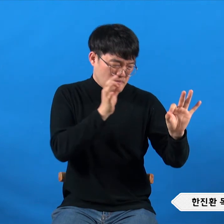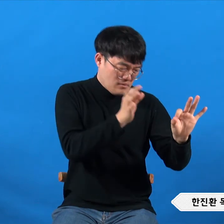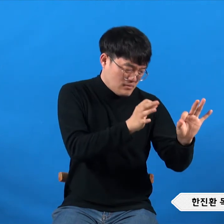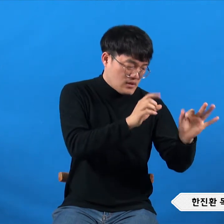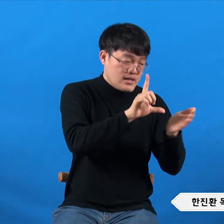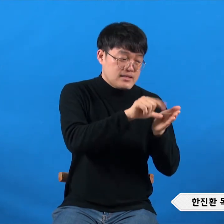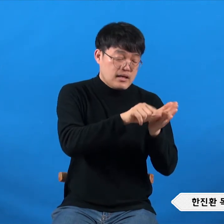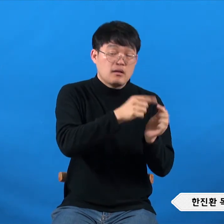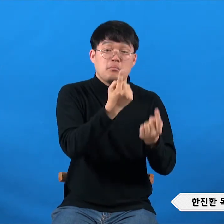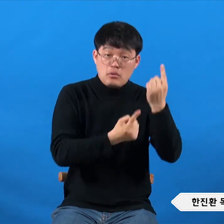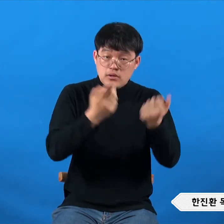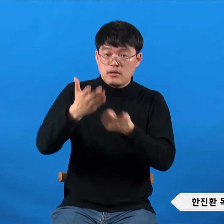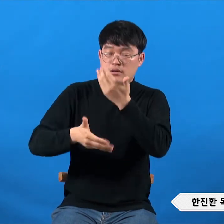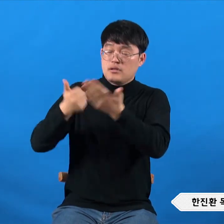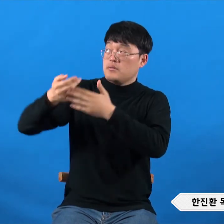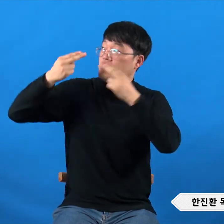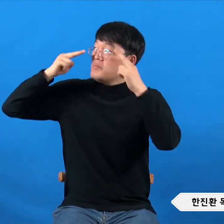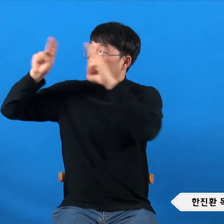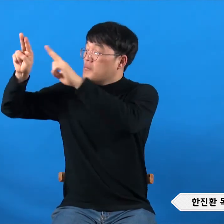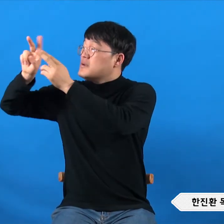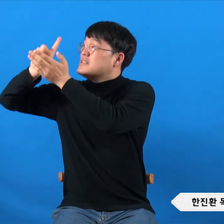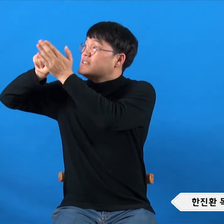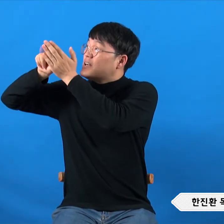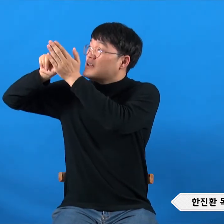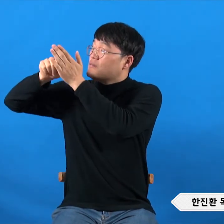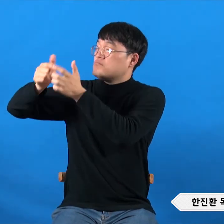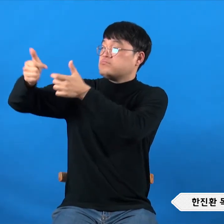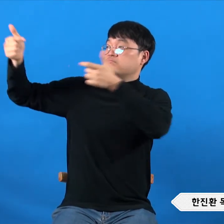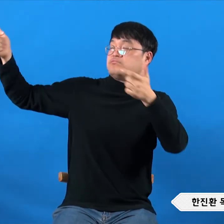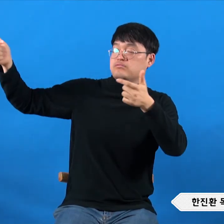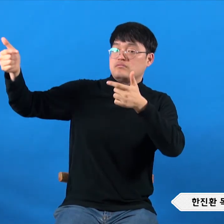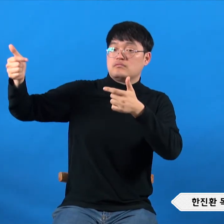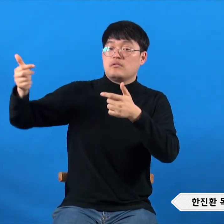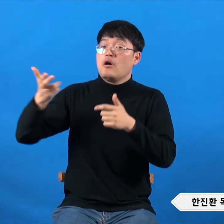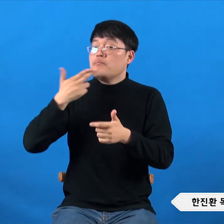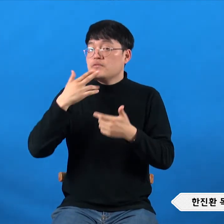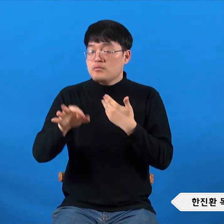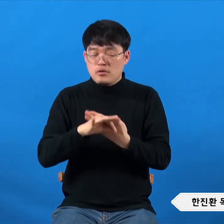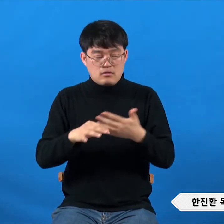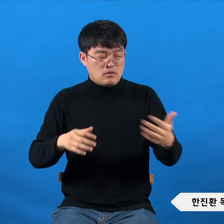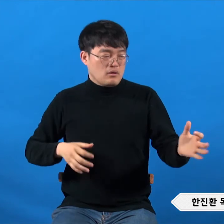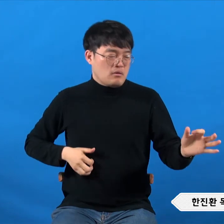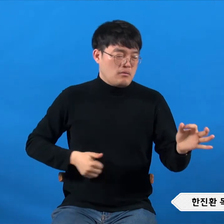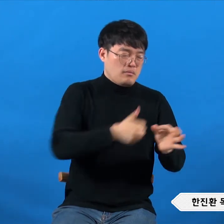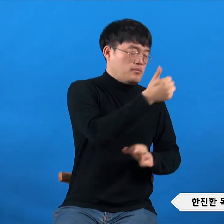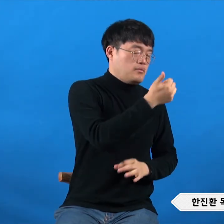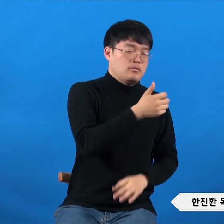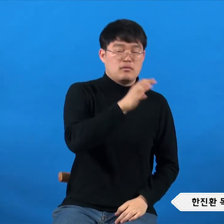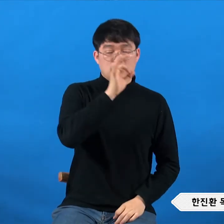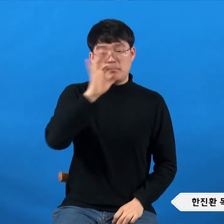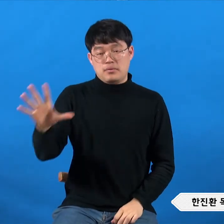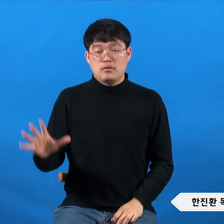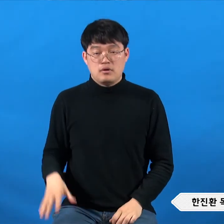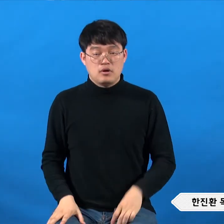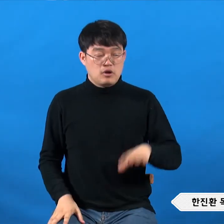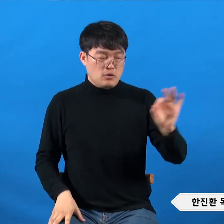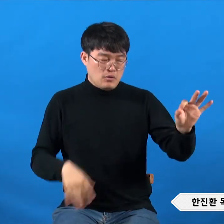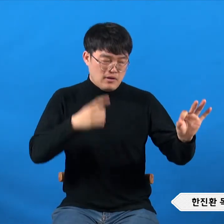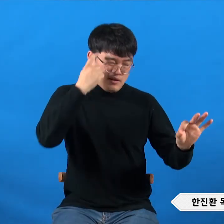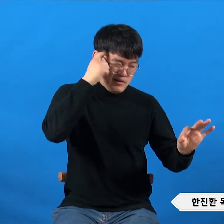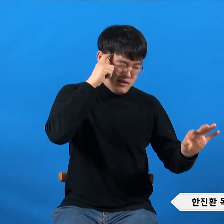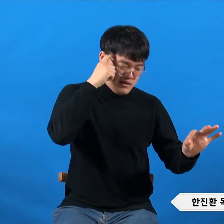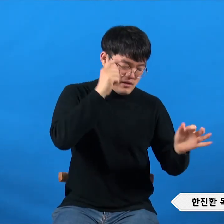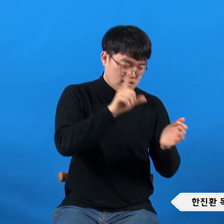시간보다 하나님을 바라보는 시간이 더 많지 못하면 결코 돈을 이길 수 없습니다. 돈을 생각하는